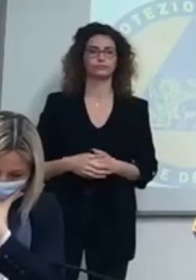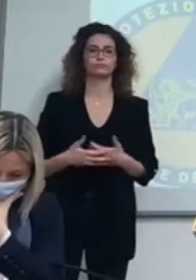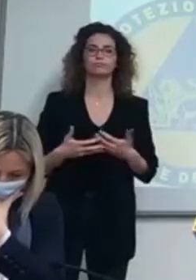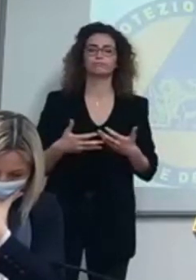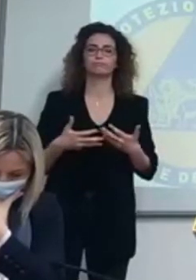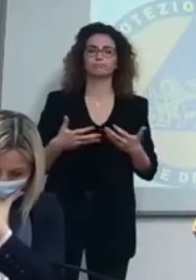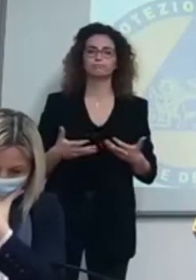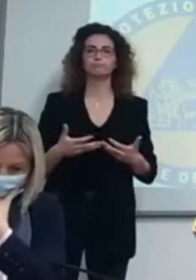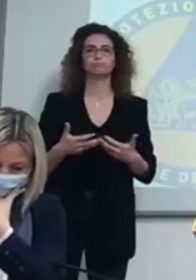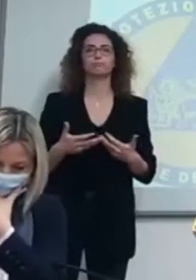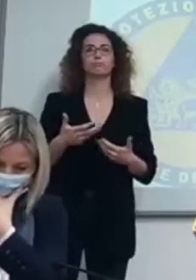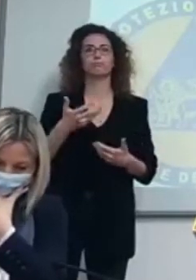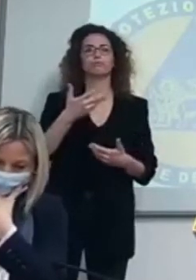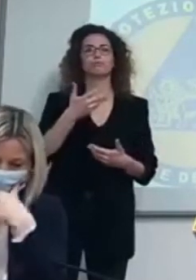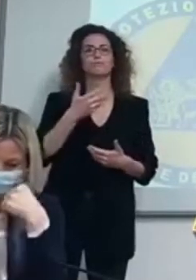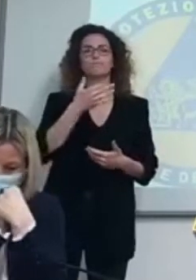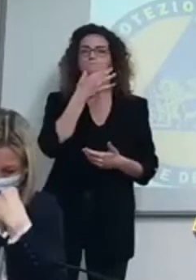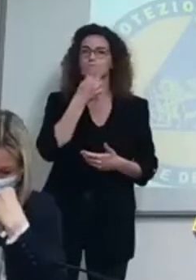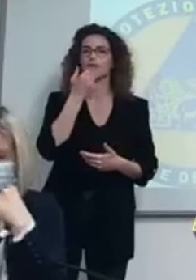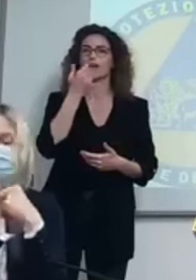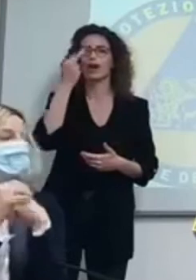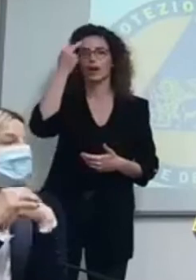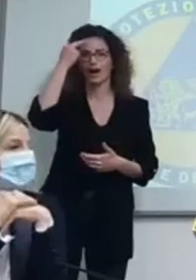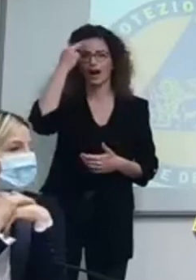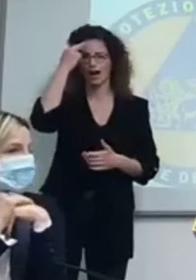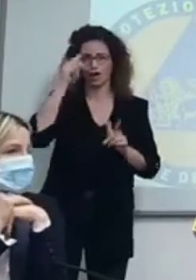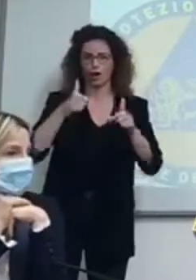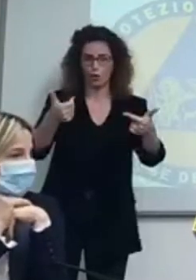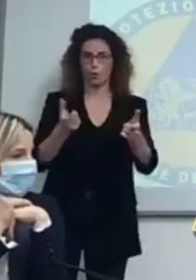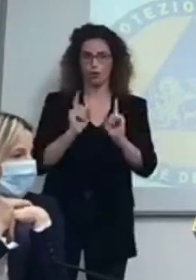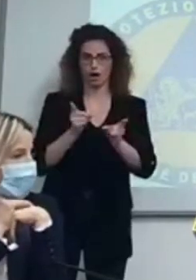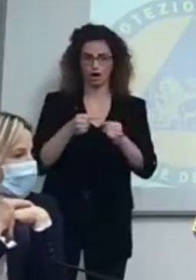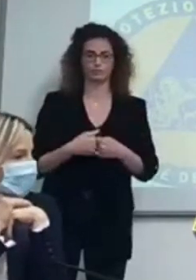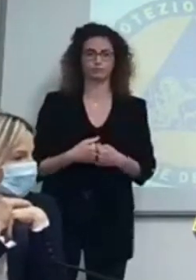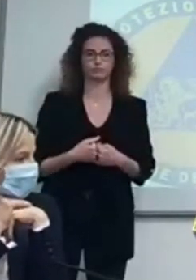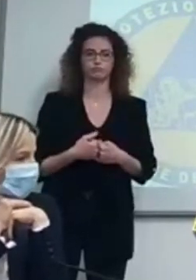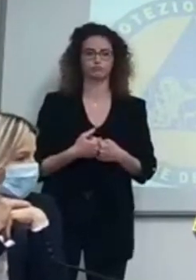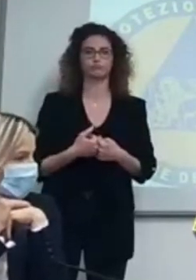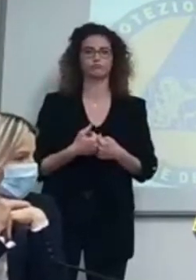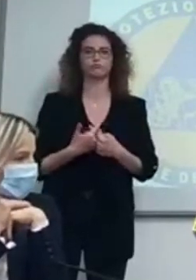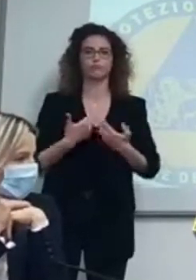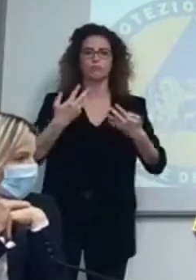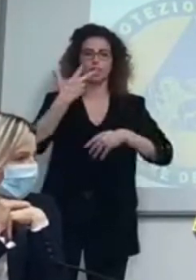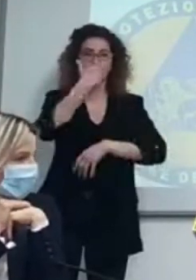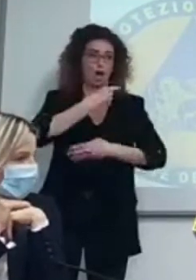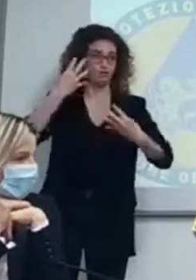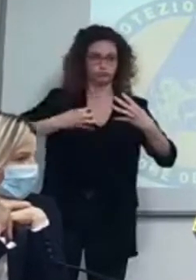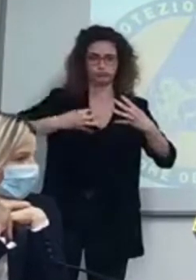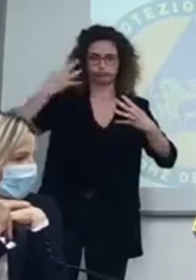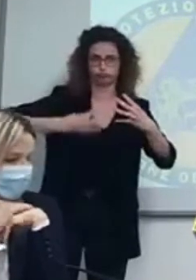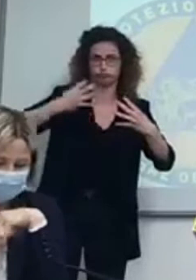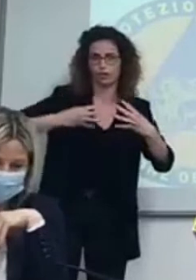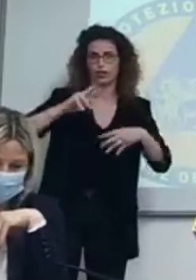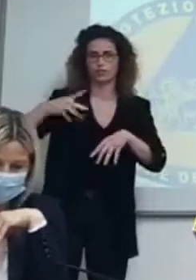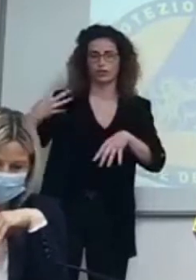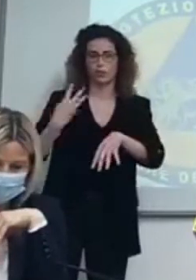ci piace ricordare che stiamo galoppando con la macchina vaccinale. Nelle ultime 24